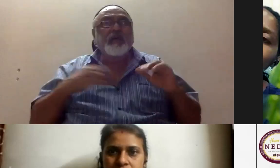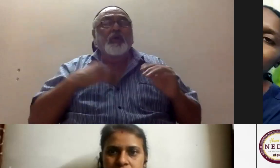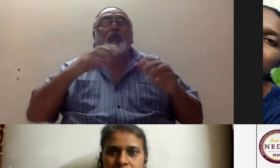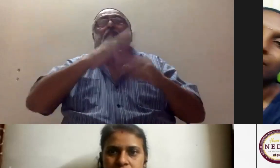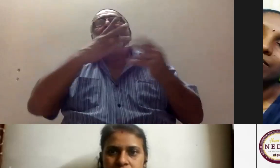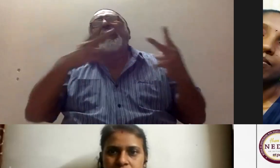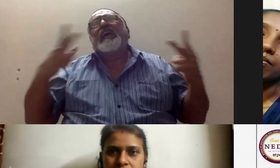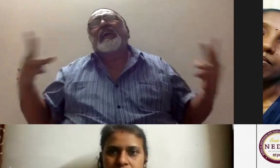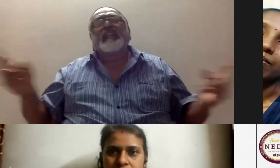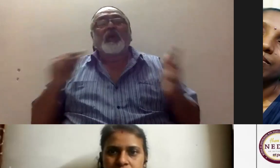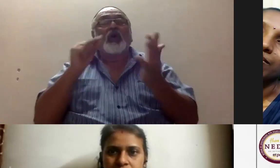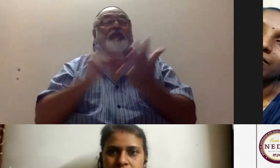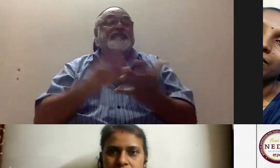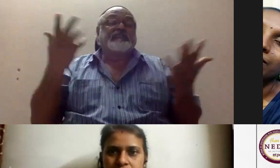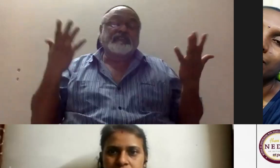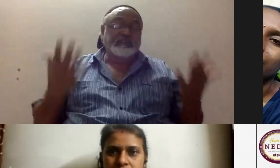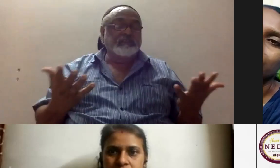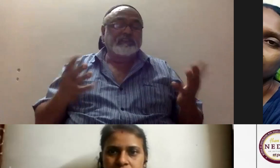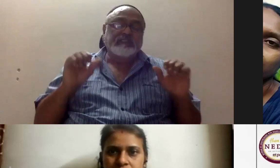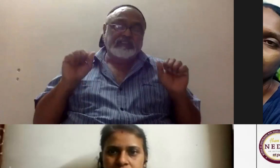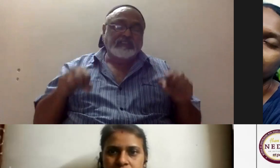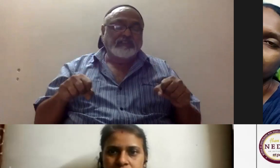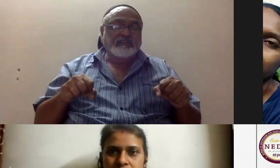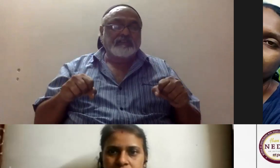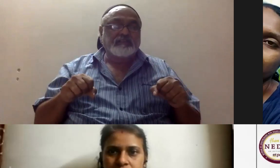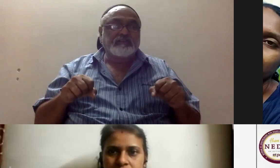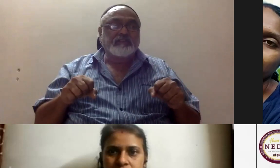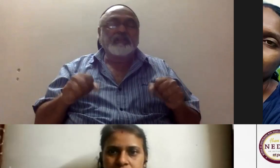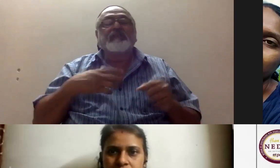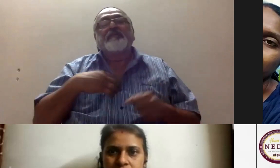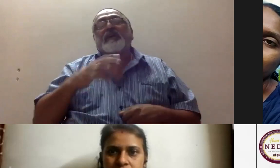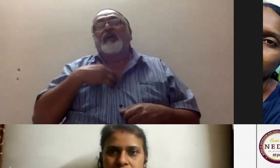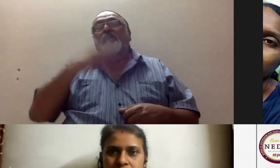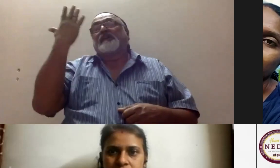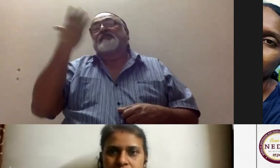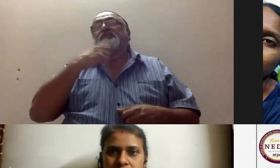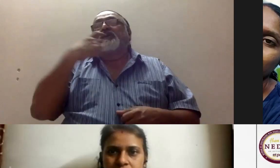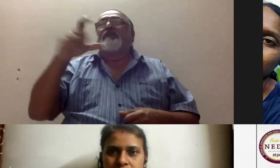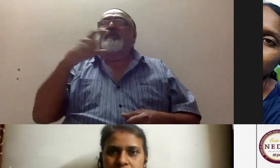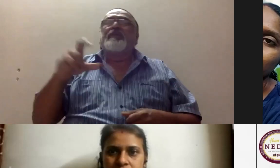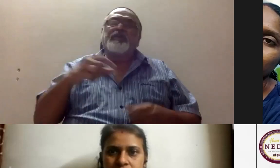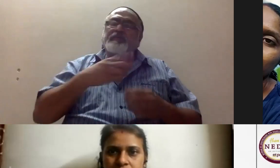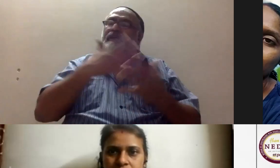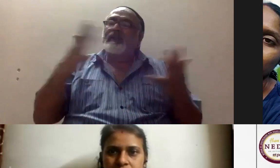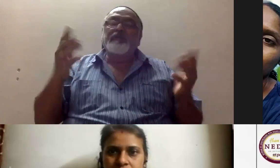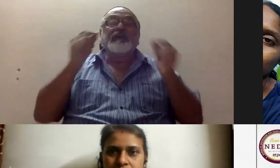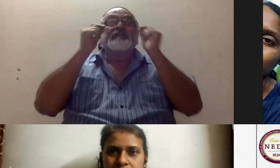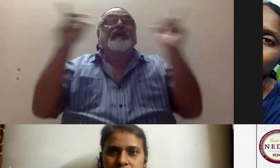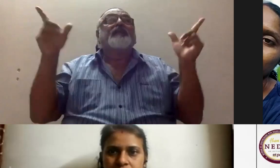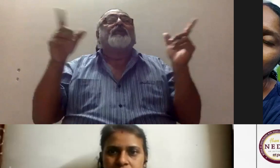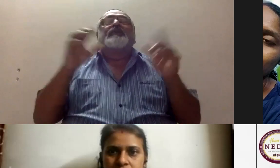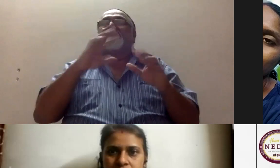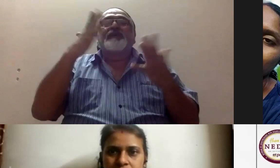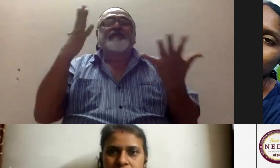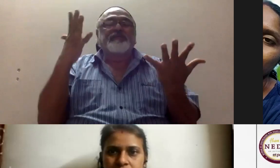हैं। हाँ, एक और चीज से मुझे हमेशा शिकायत रहता है इस सेक्टर से कि वो जागरूक नहीं रहते। देखिए,